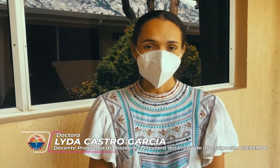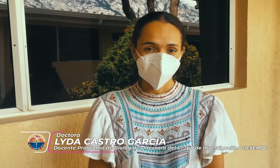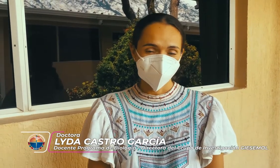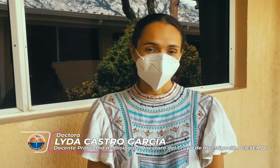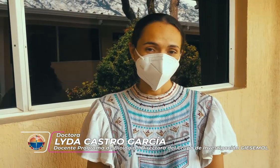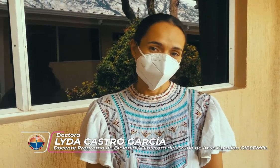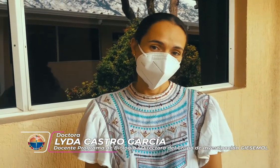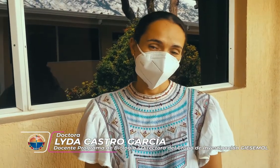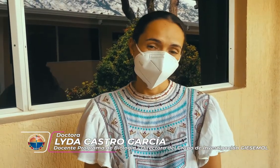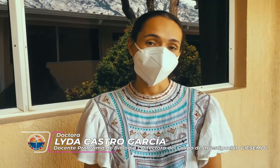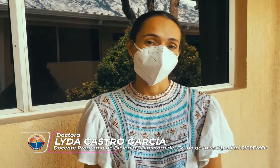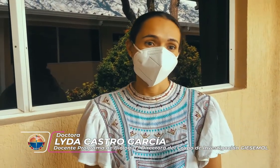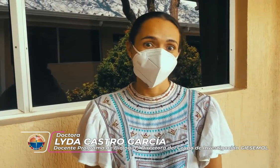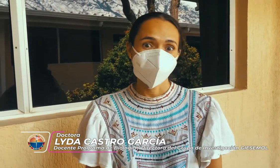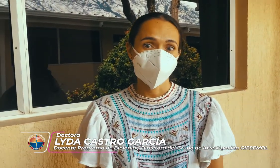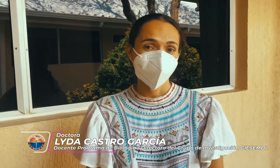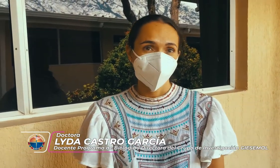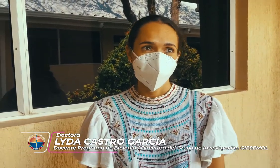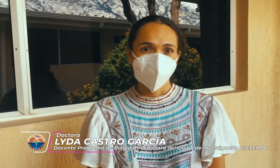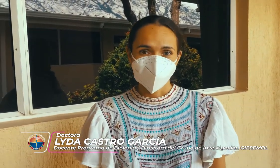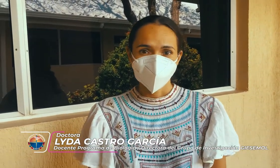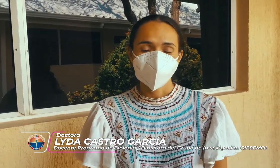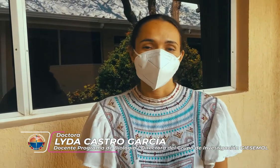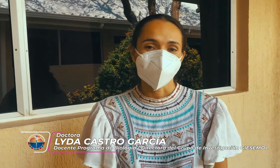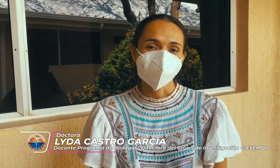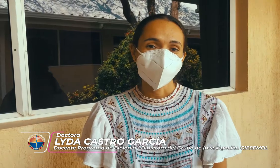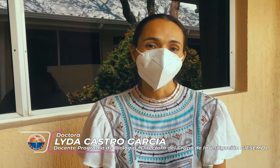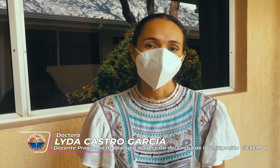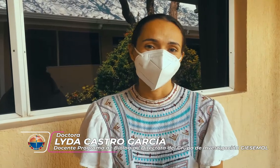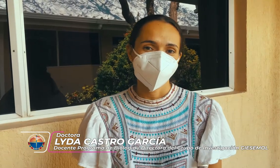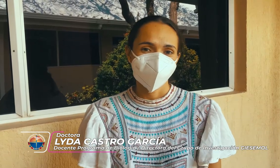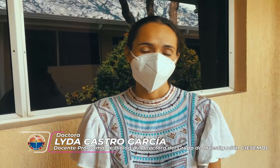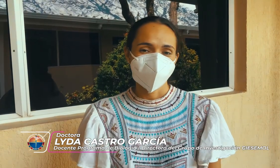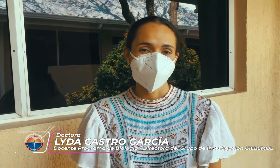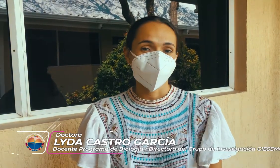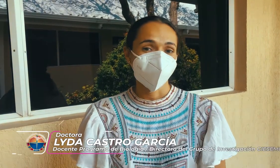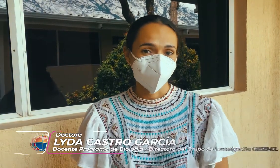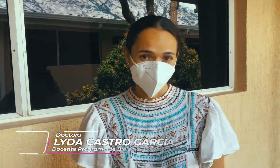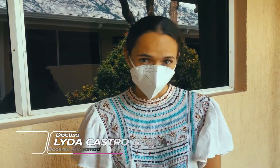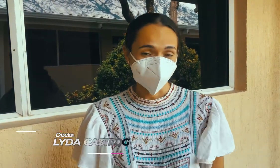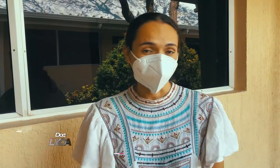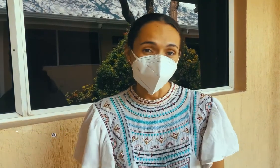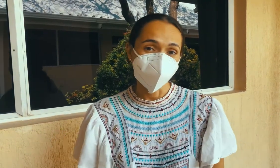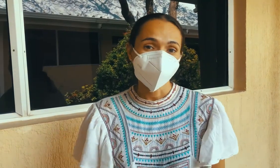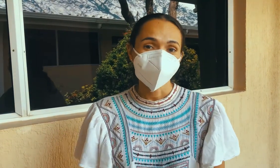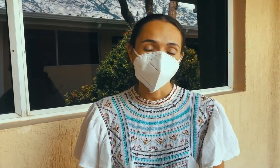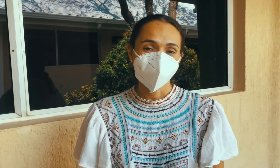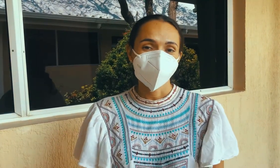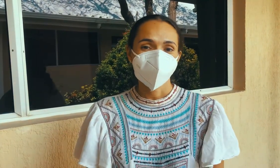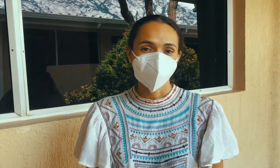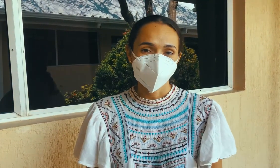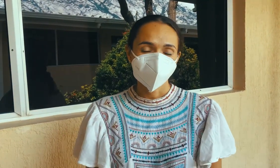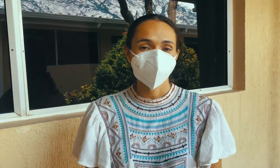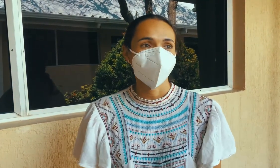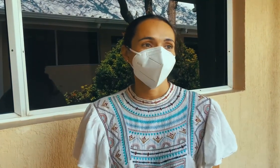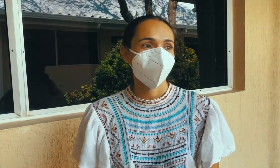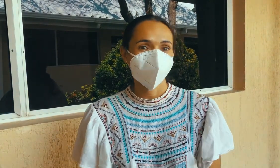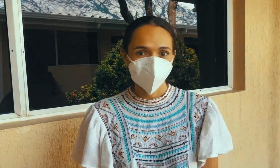de adecuación de las instalaciones de nuestro laboratorio para poder hacer el diagnóstico de COVID-19. Y llevamos ya desde